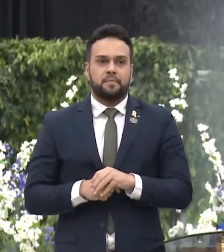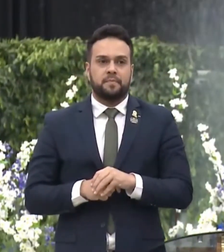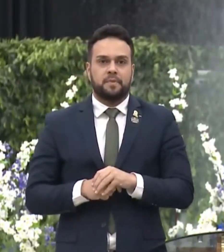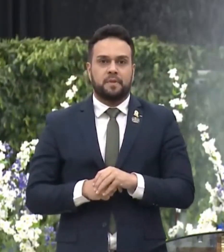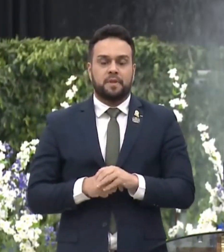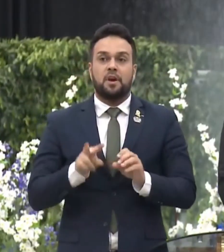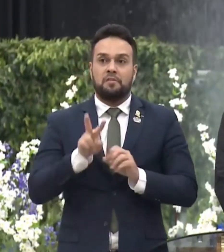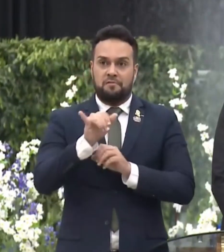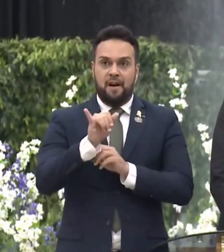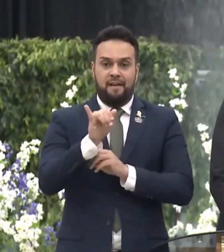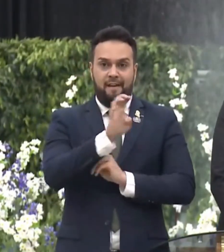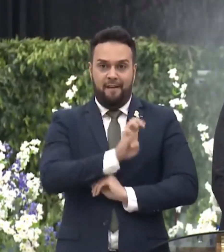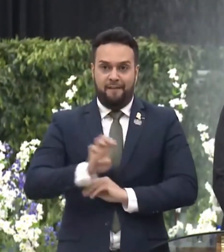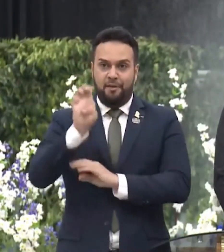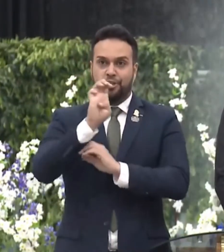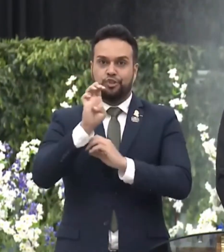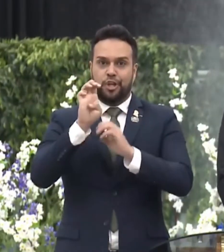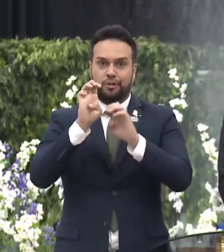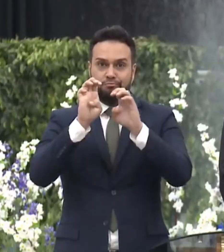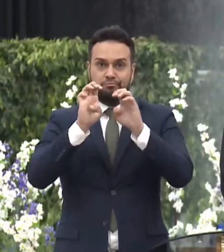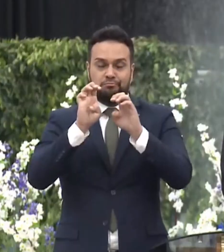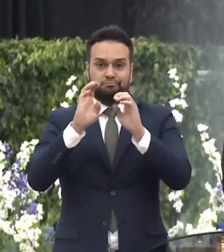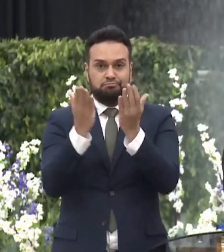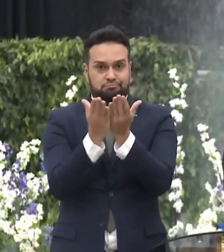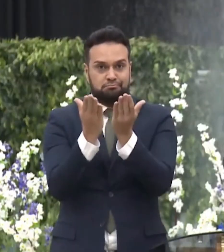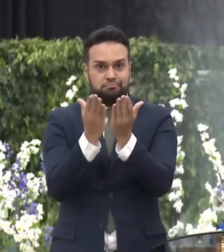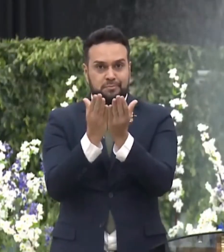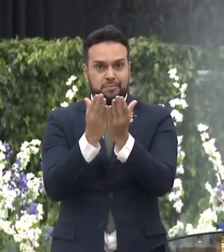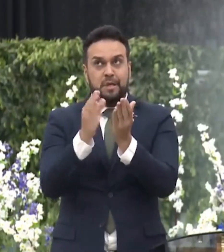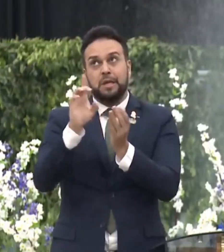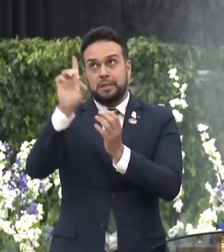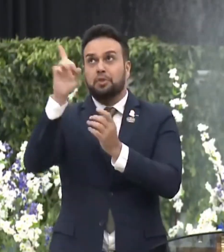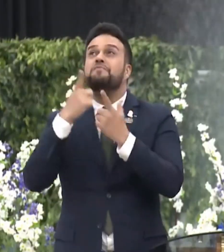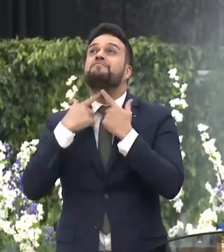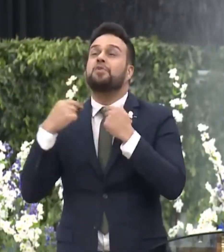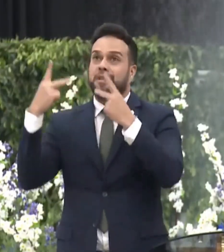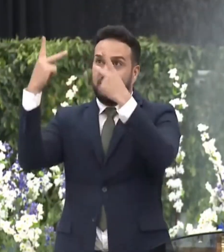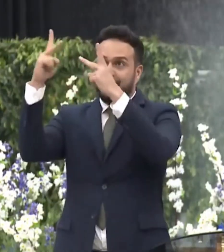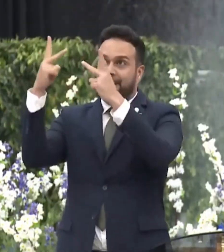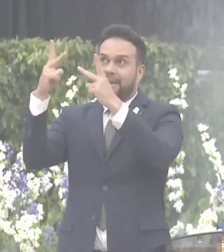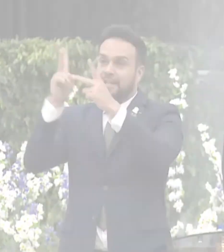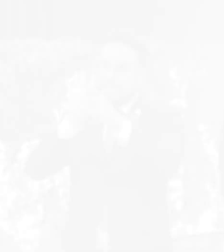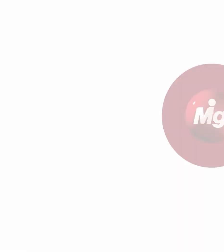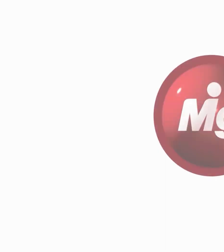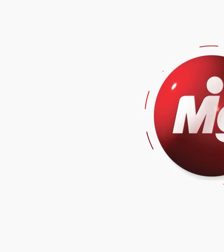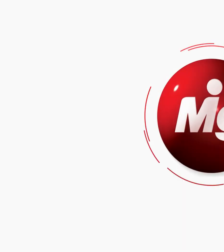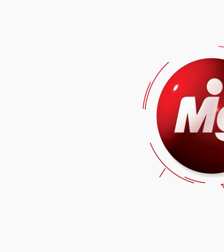terrivelmente evangélico. Se Deus quiser, nós teremos lá dentro um pastor.